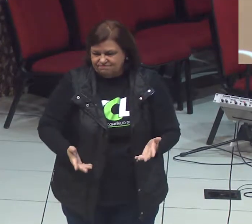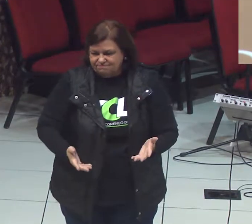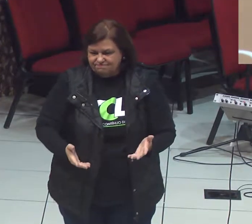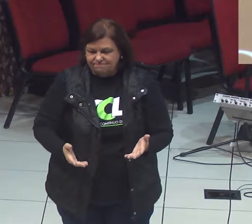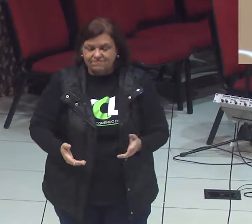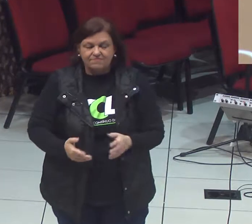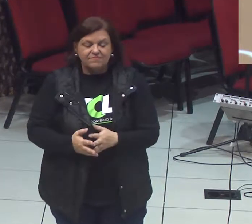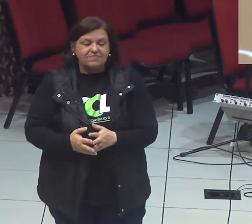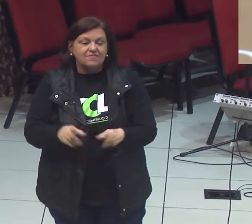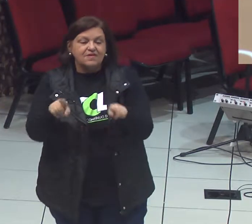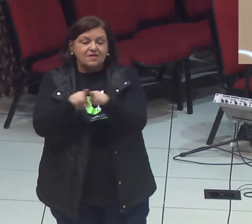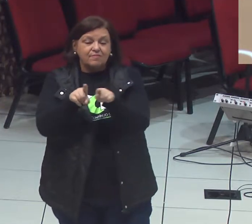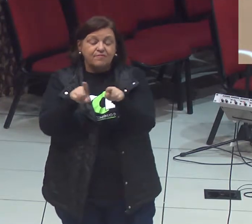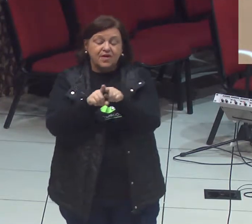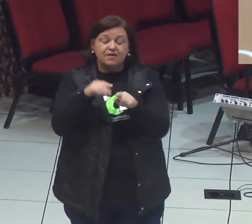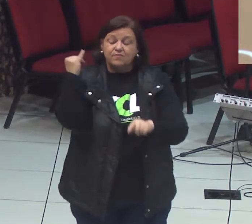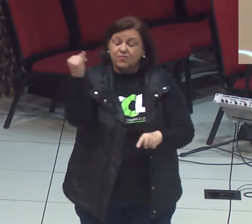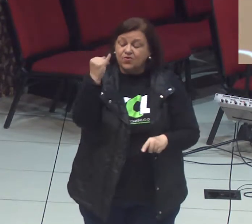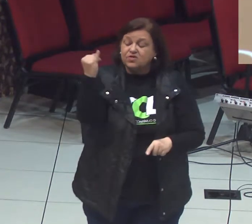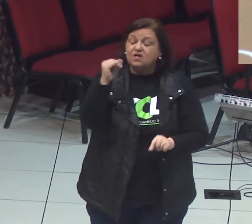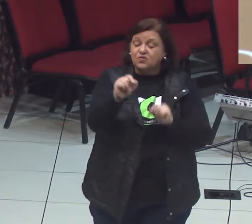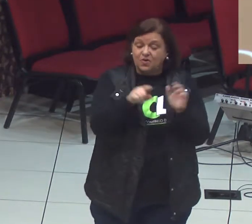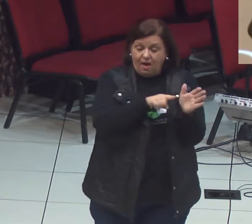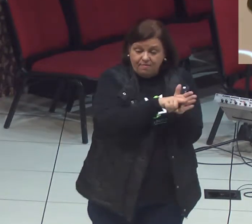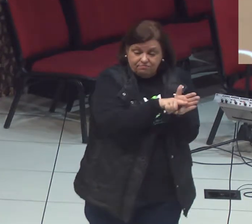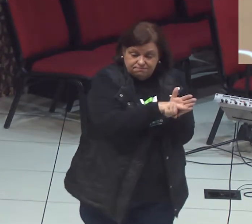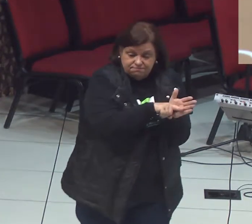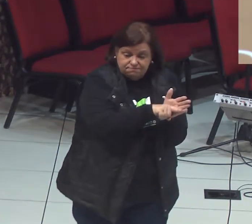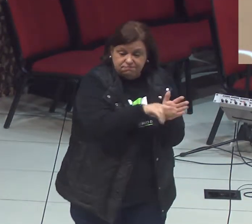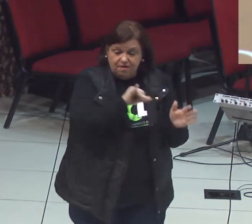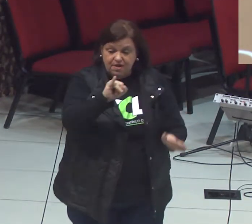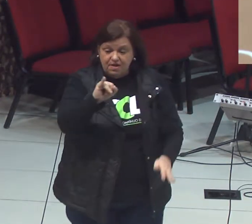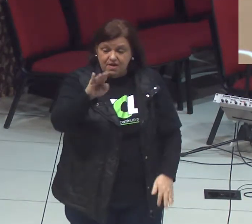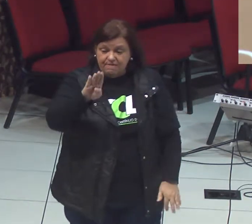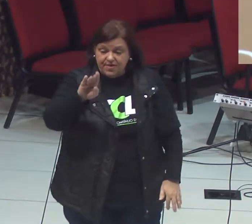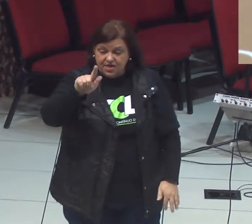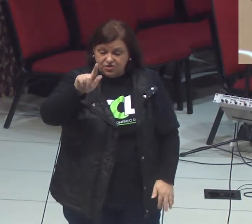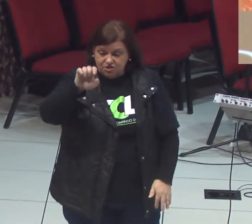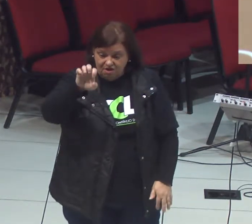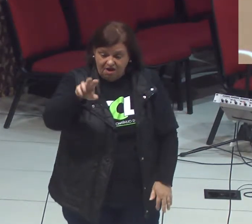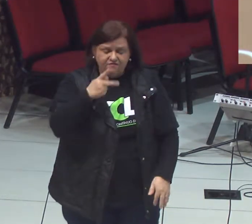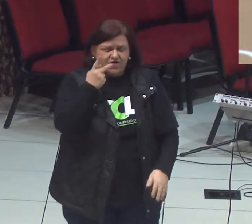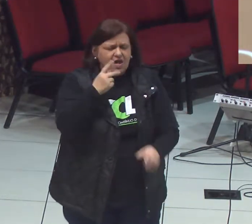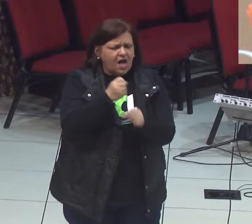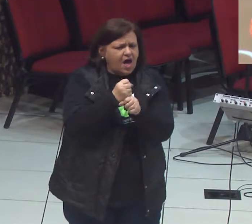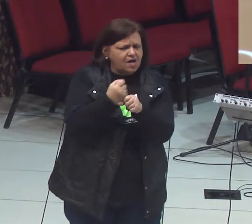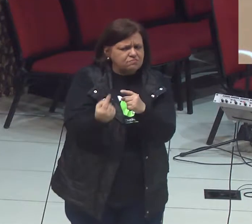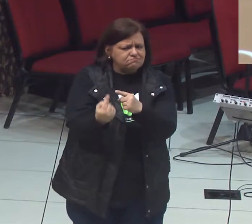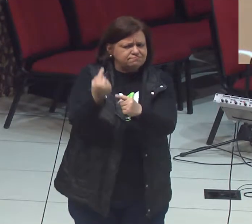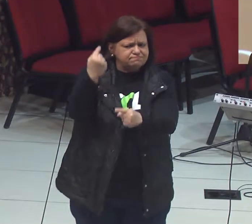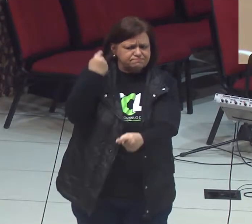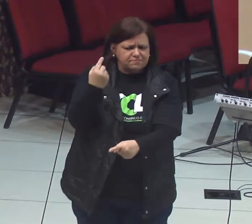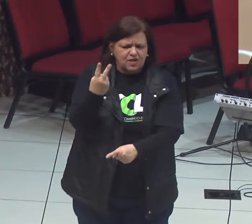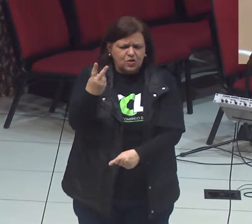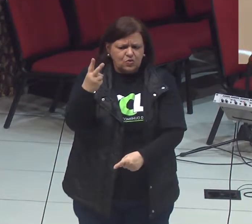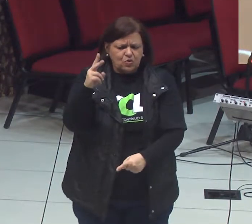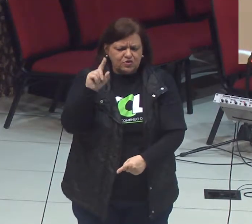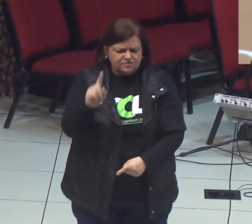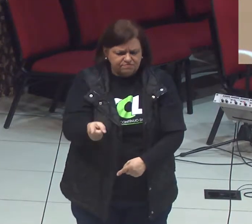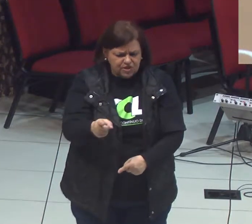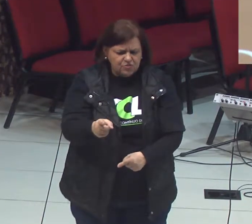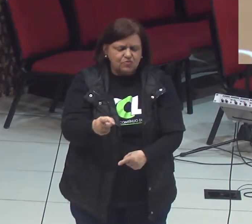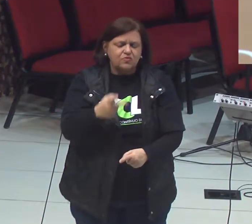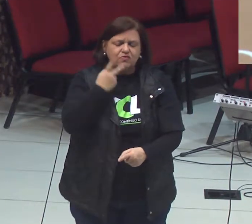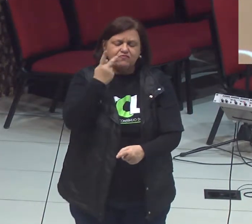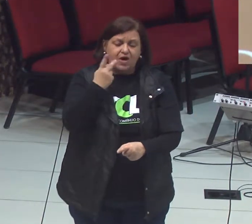revela algo que é bastante interessante, pegando um recorte lá de 2000 para cá, né? Ou